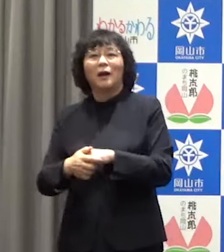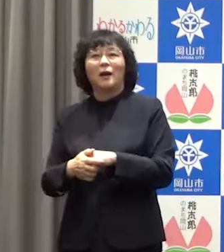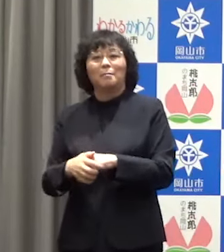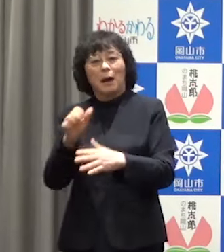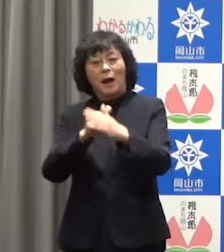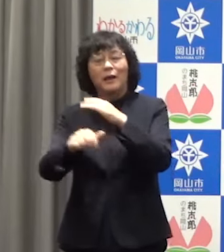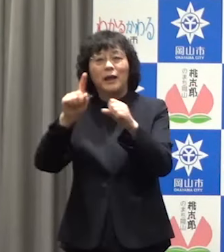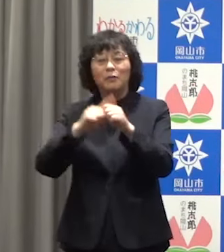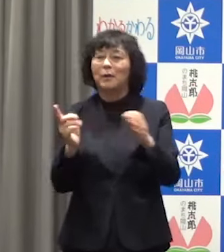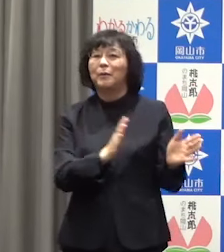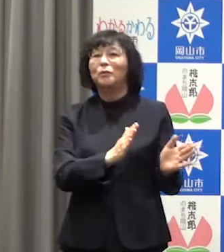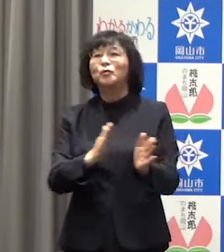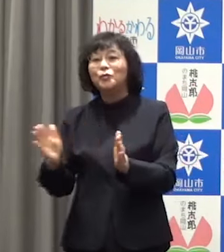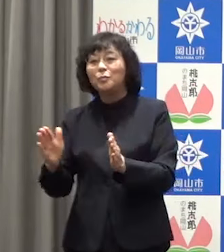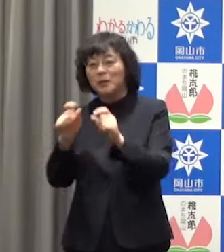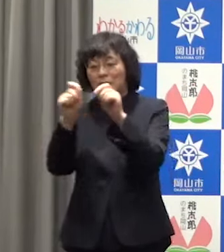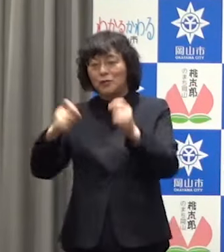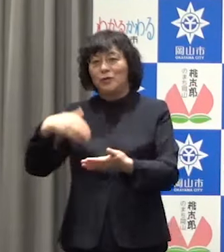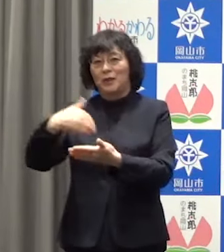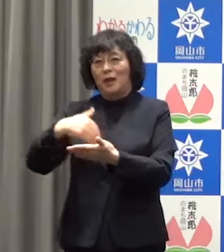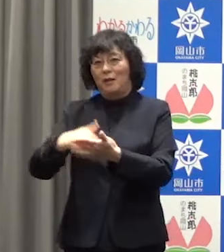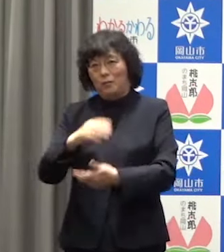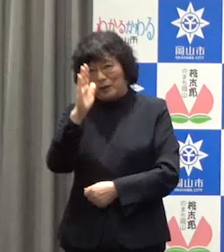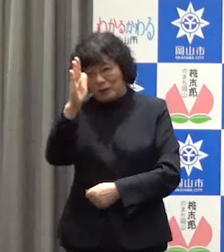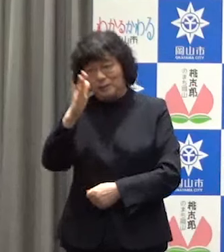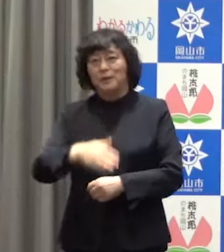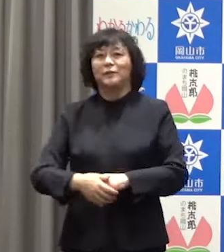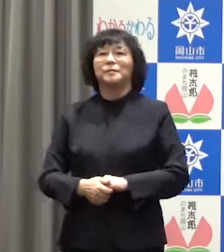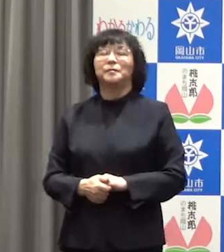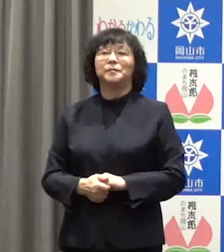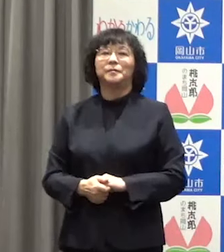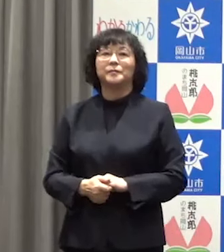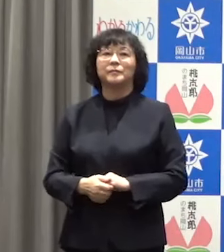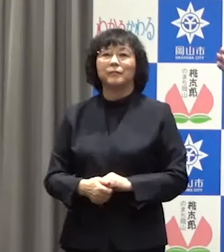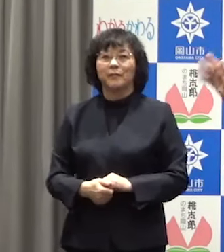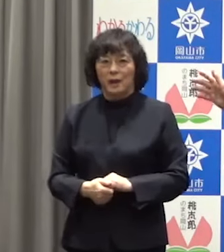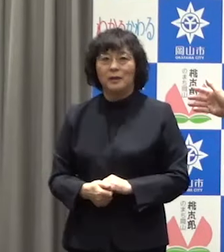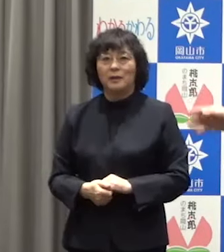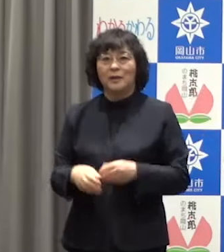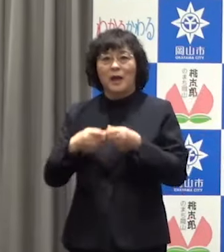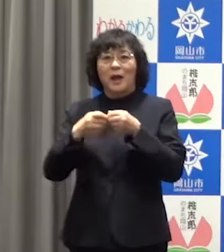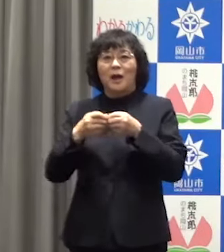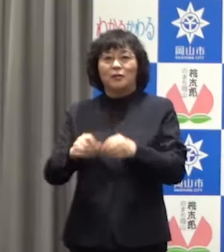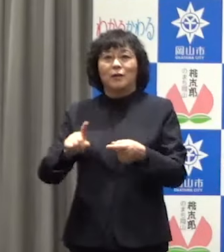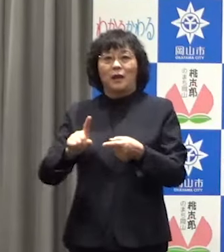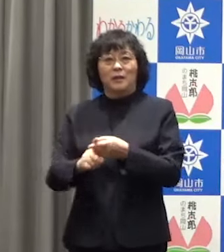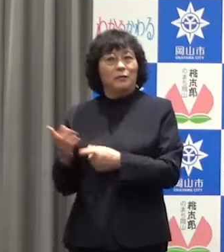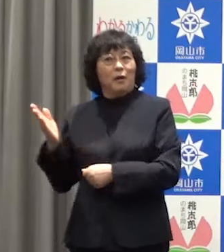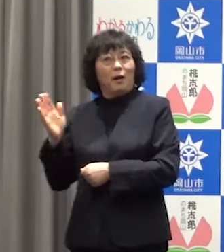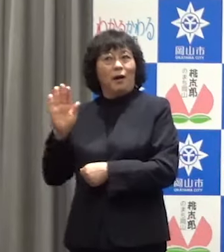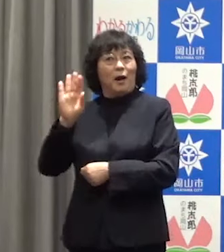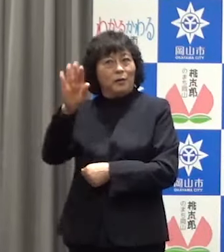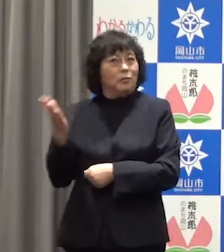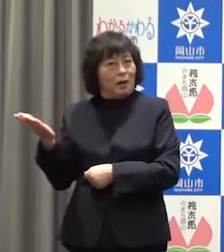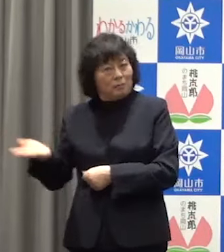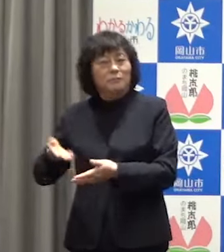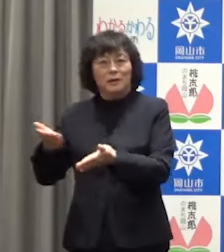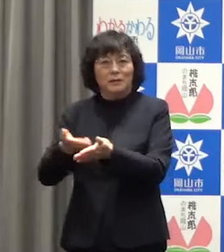たいなところ、もしありましたら教えてください。 はい、あの、詳しくは後で話しますけれども、あ